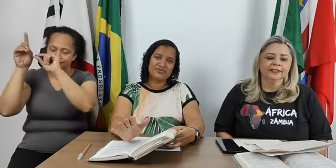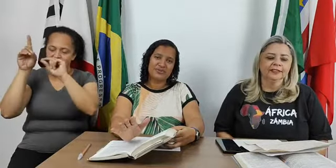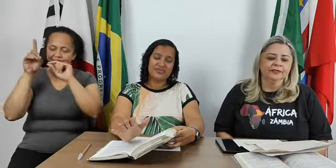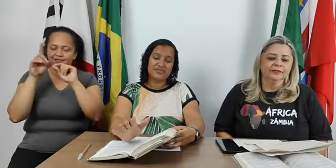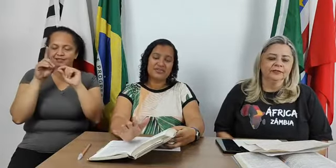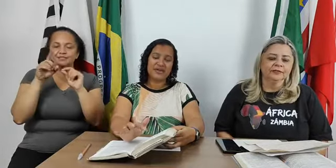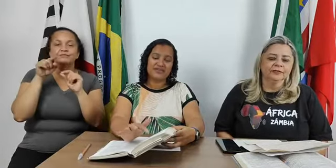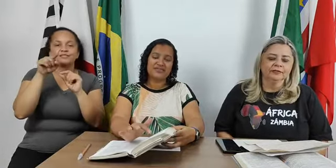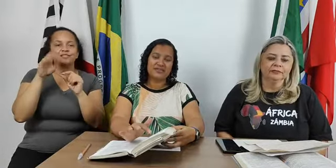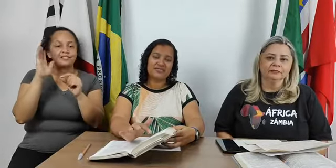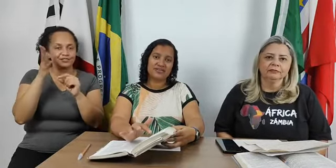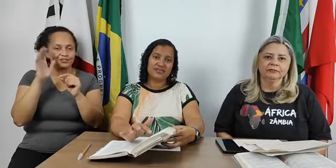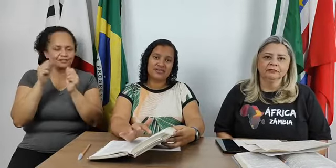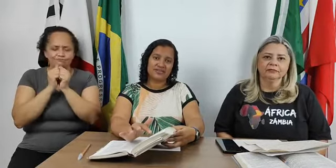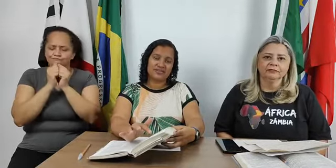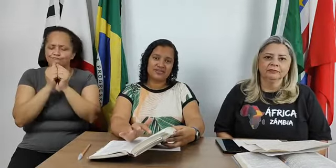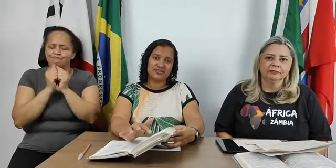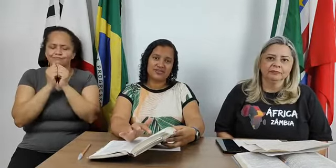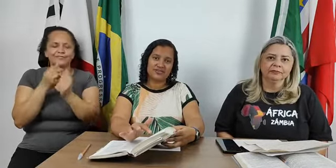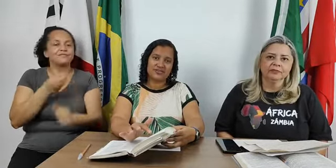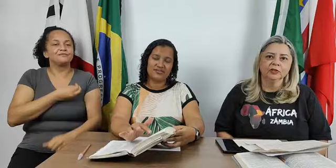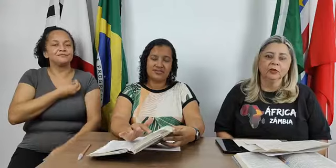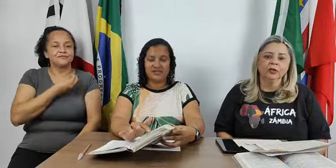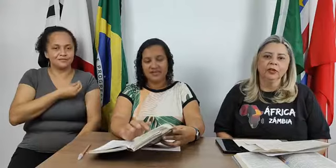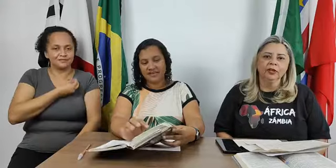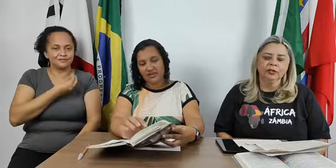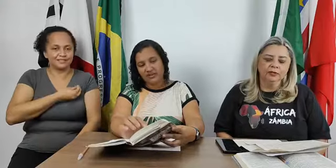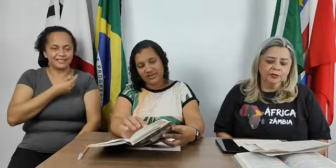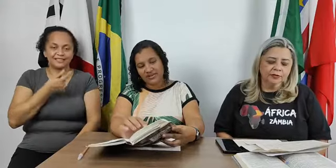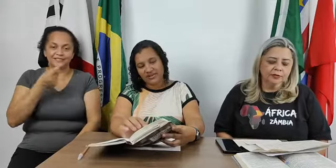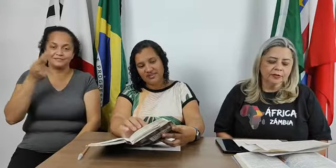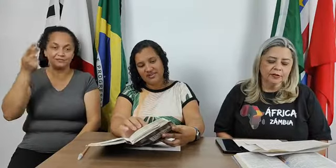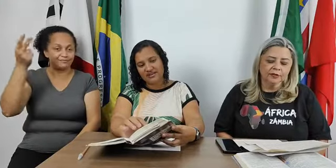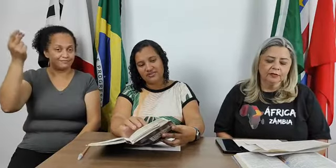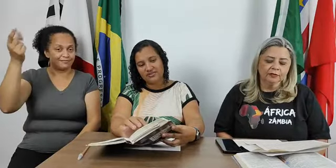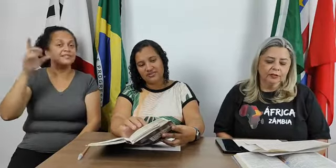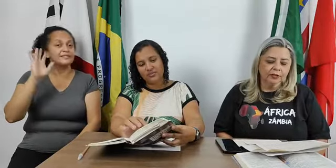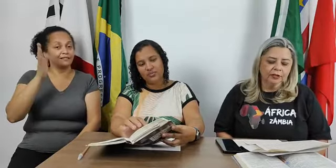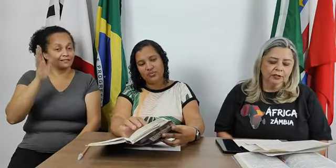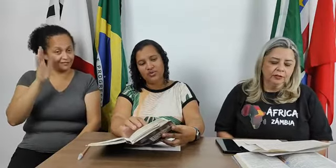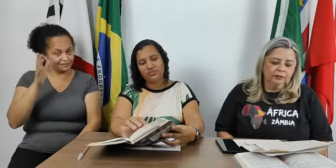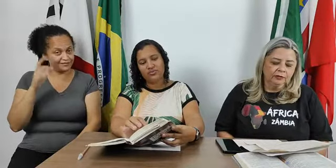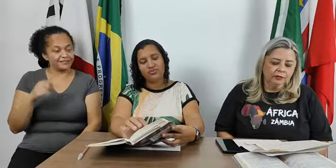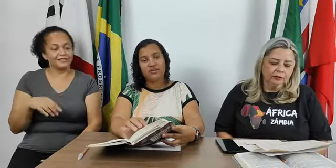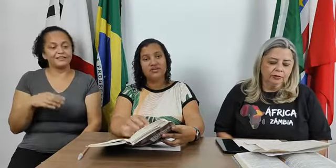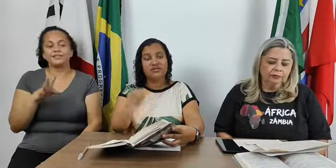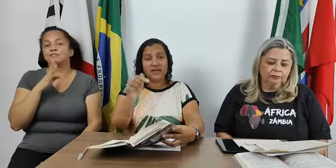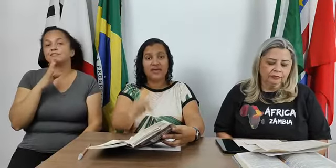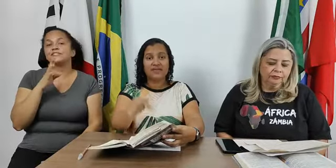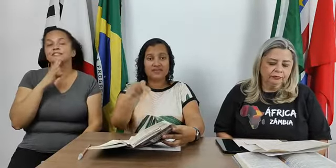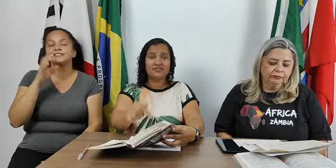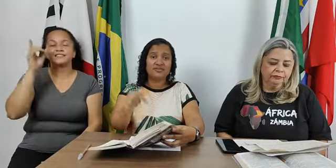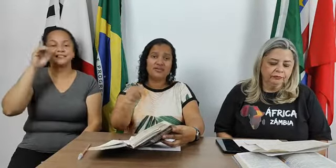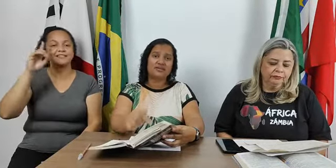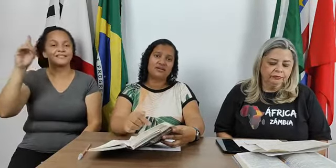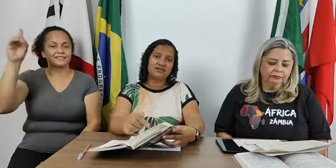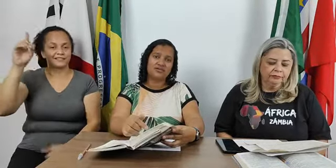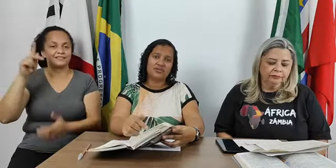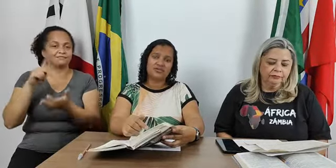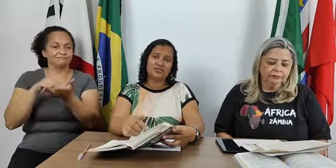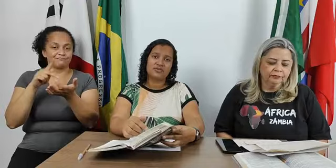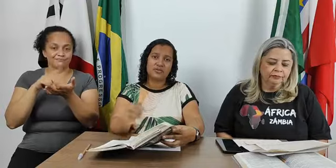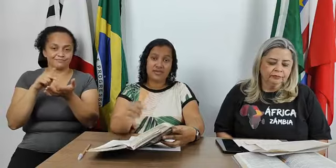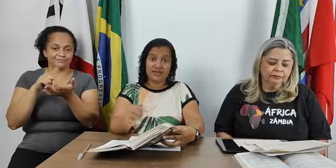de novo. Você já está vivendo essa eternidade aqui, ó. Que é conhecer a Ti, o único Deus verdadeiro. Essa é a vida